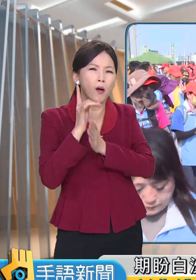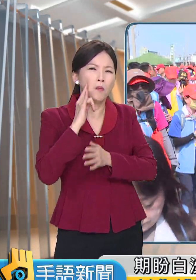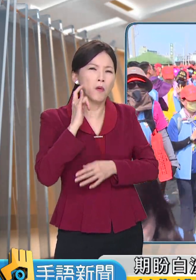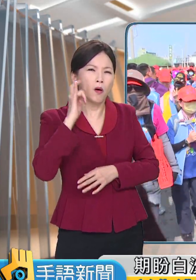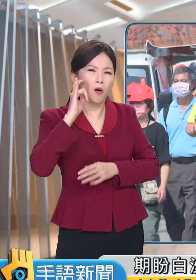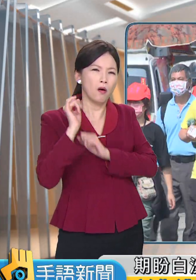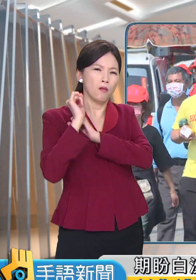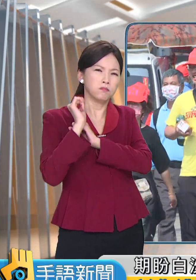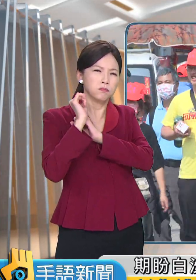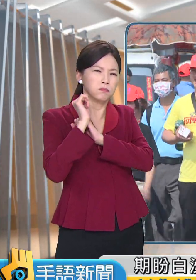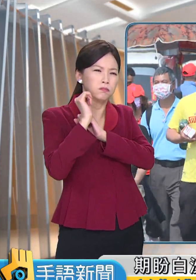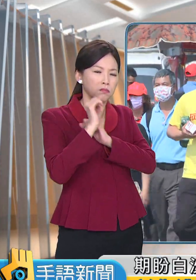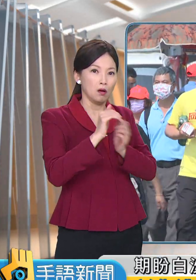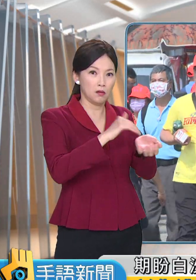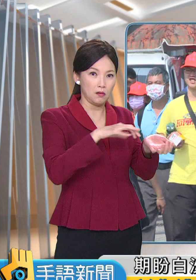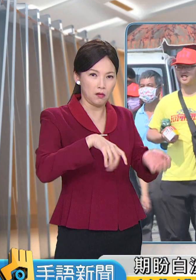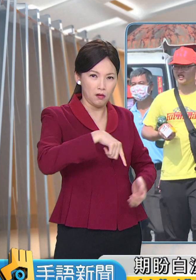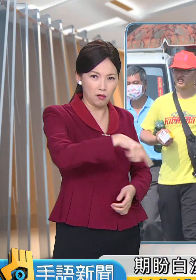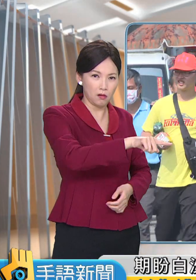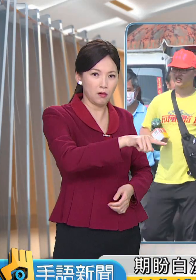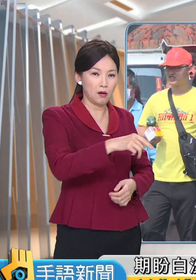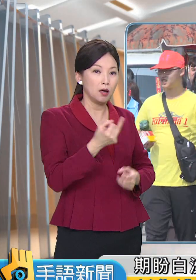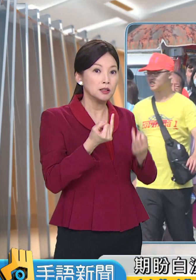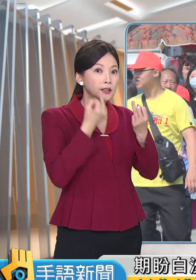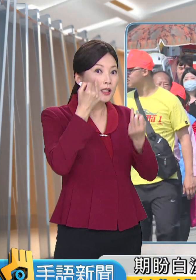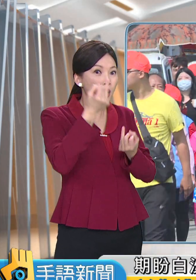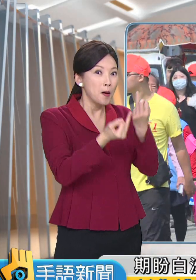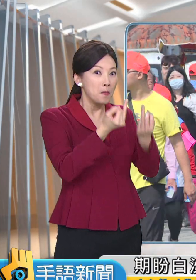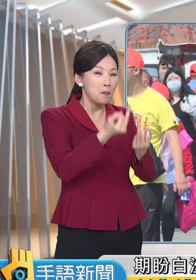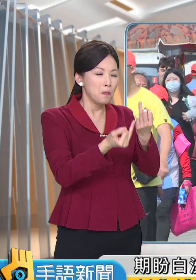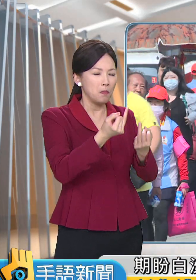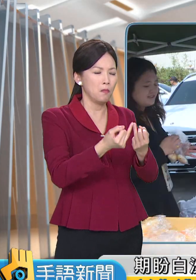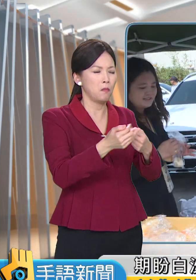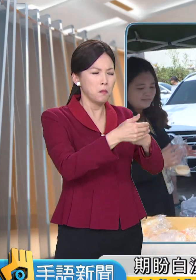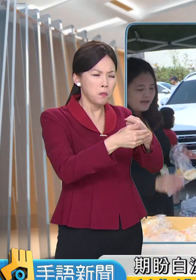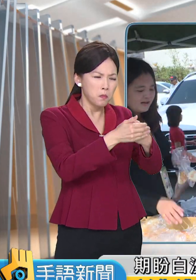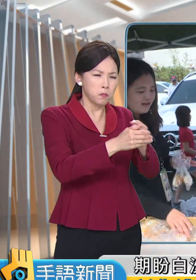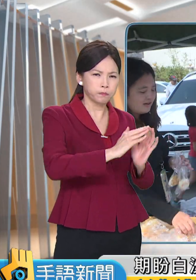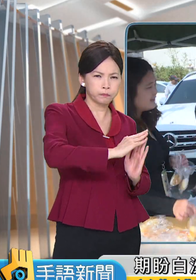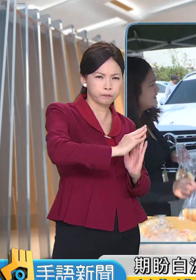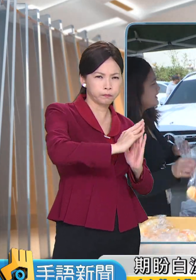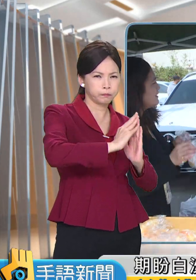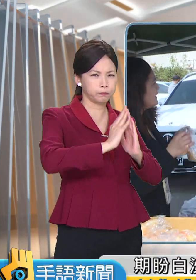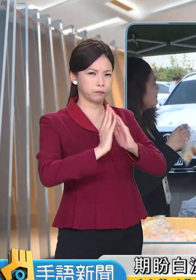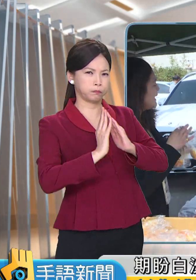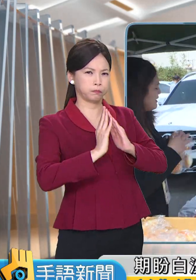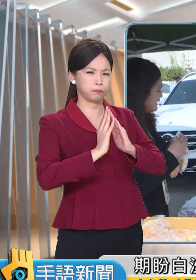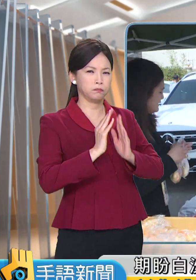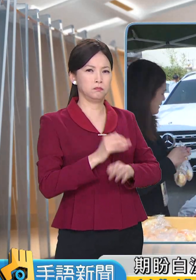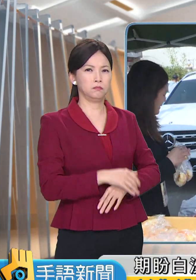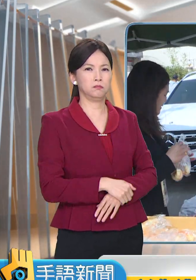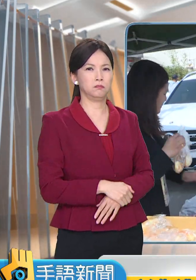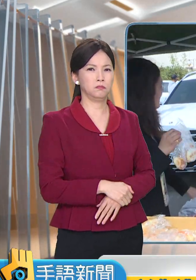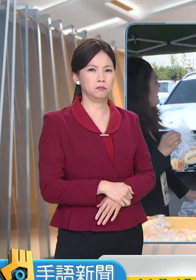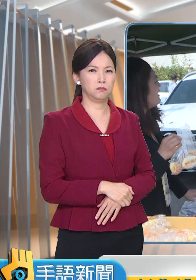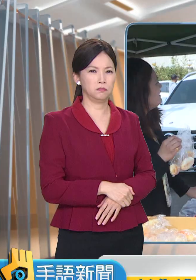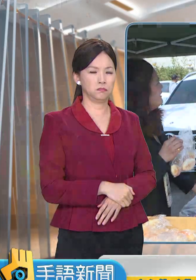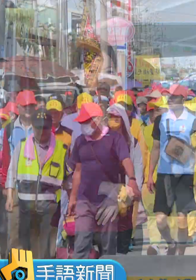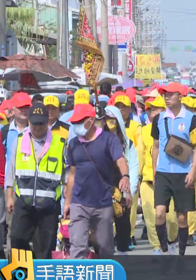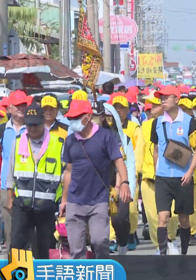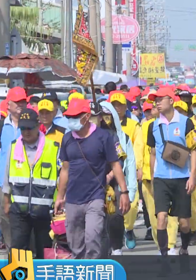期盼白沙屯妈祖能绕过来医院为姐妹加持。